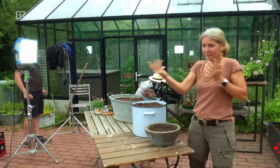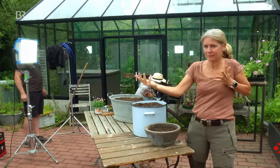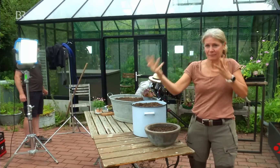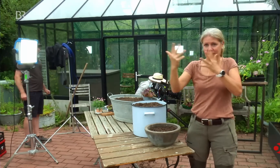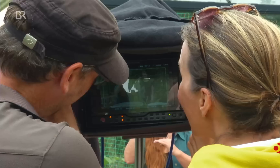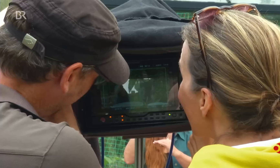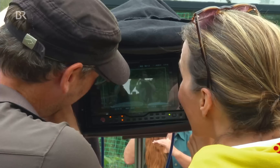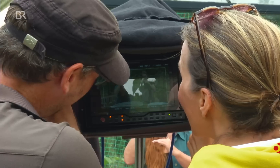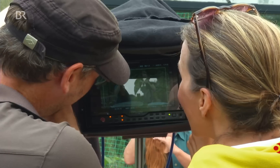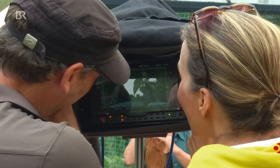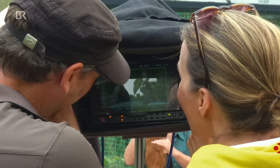Querbeet.